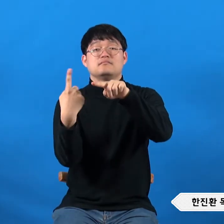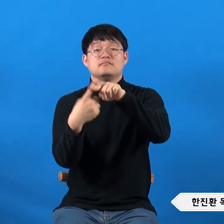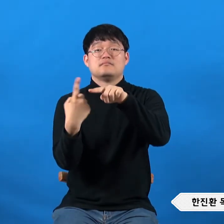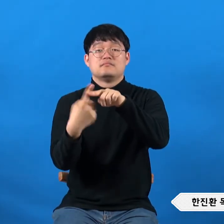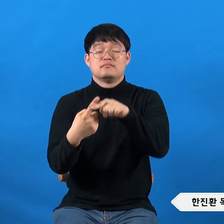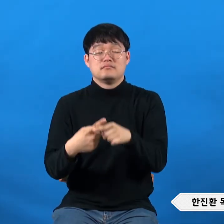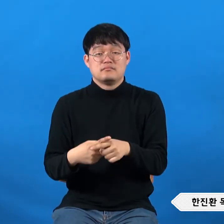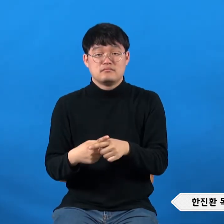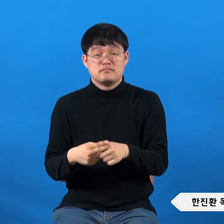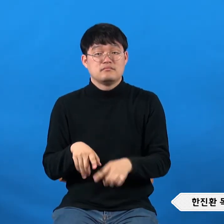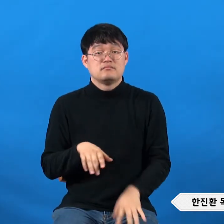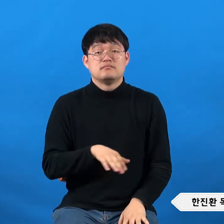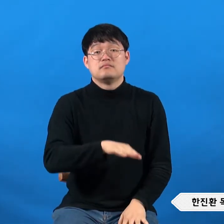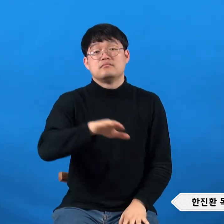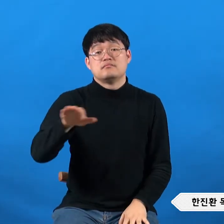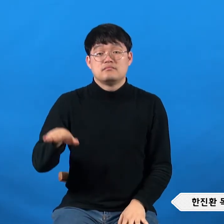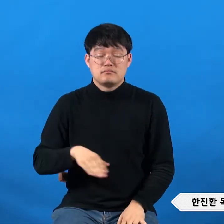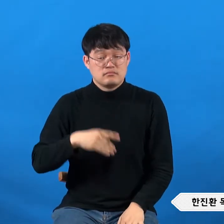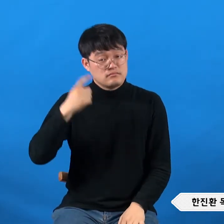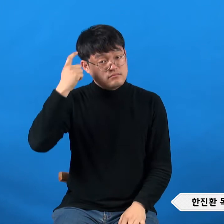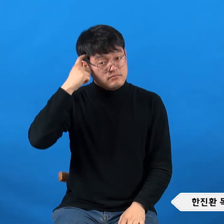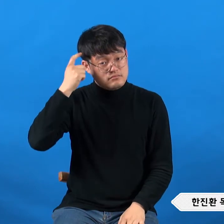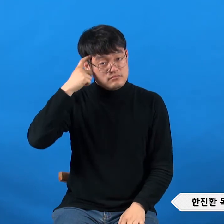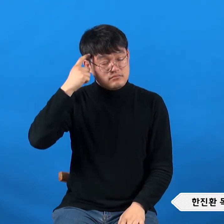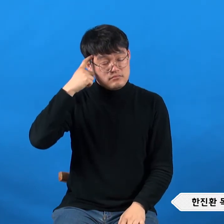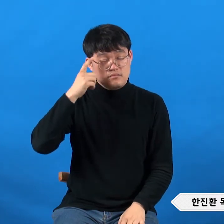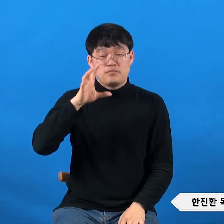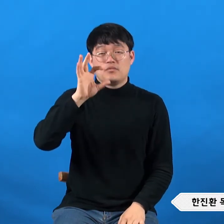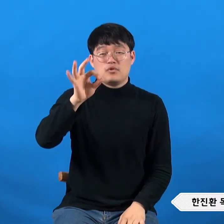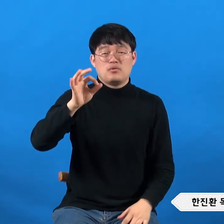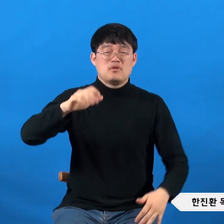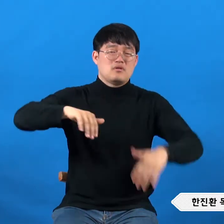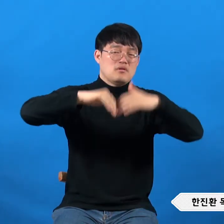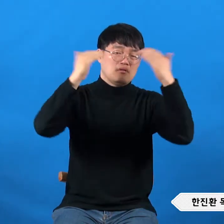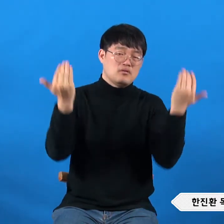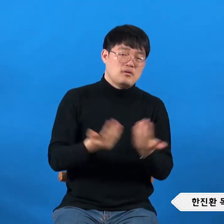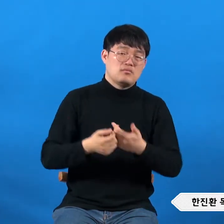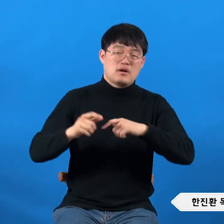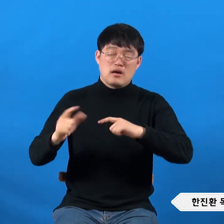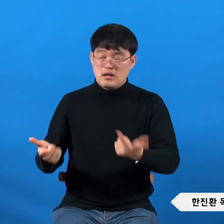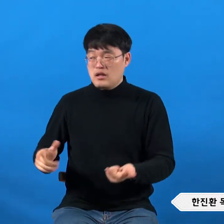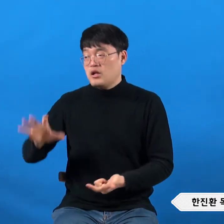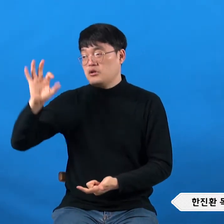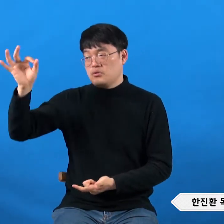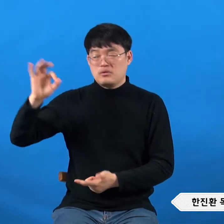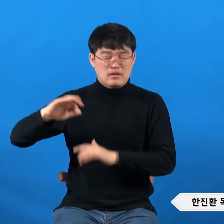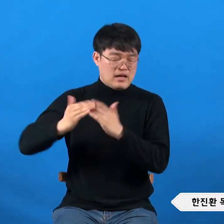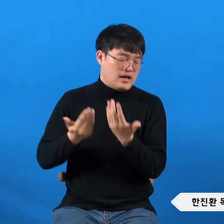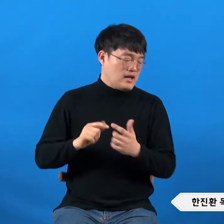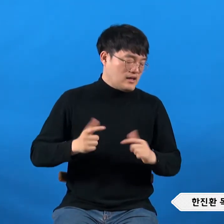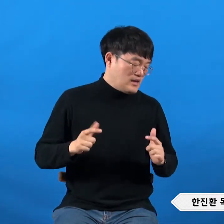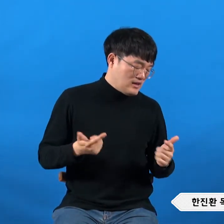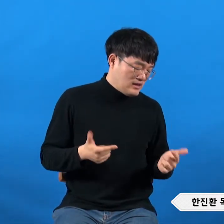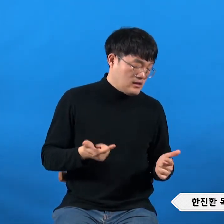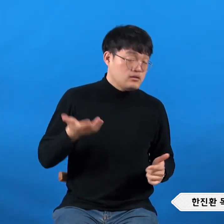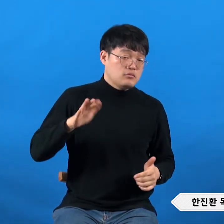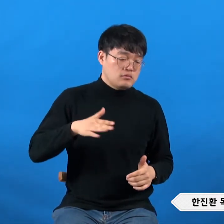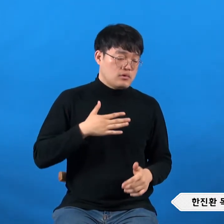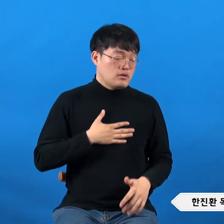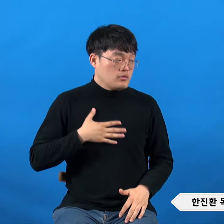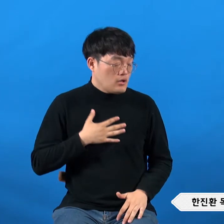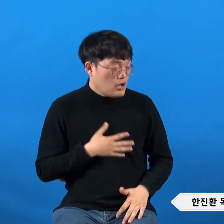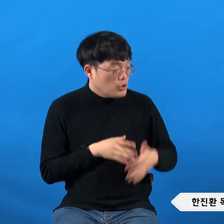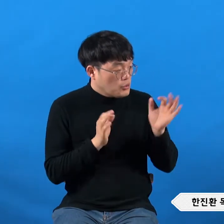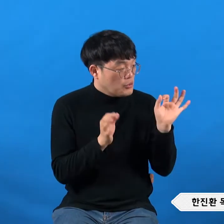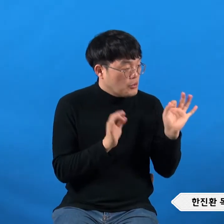마찬가지입니다. 이 머리로는 돈이 전부가 아니다, 어쩌다 어쩌고 저쩌고 그래 하고 있지만